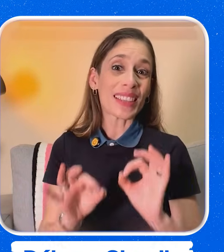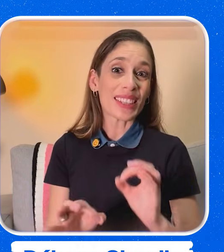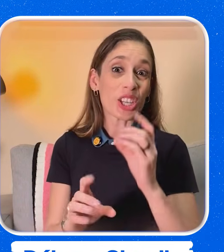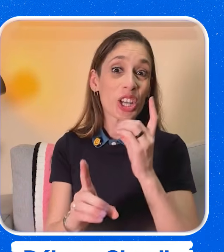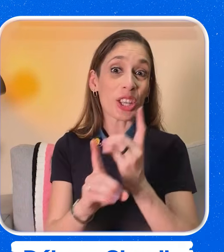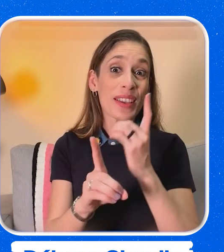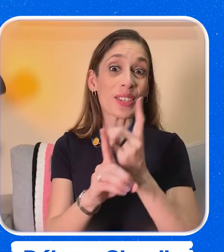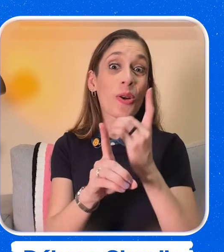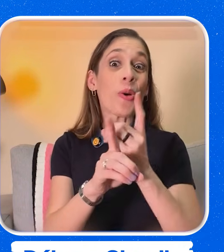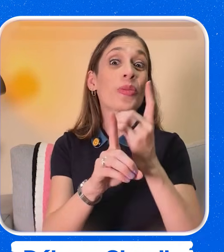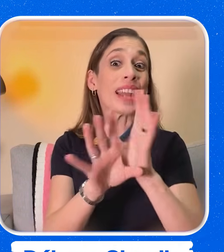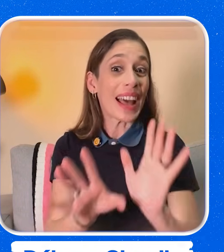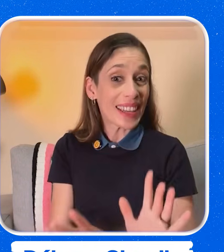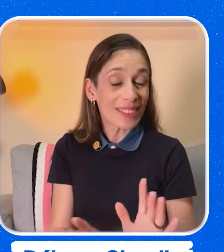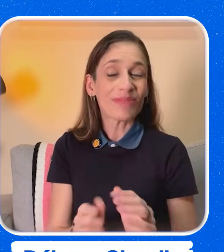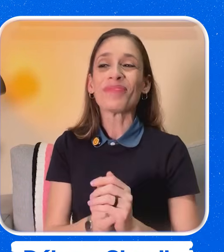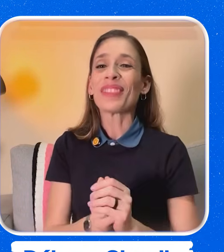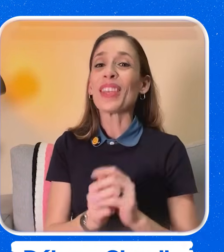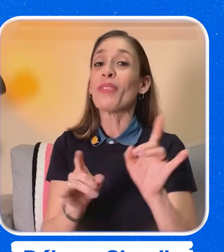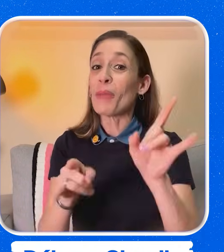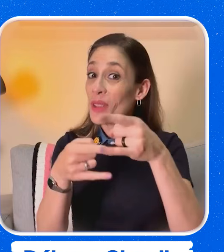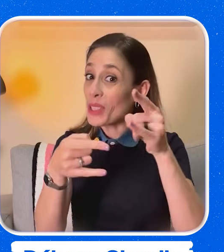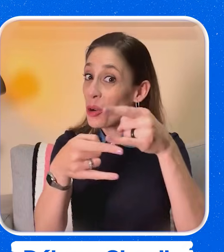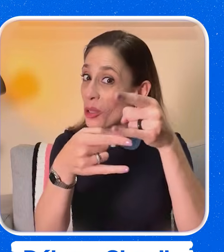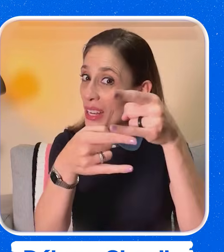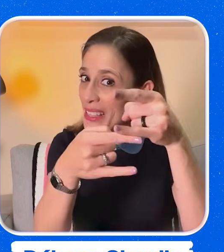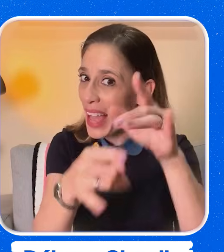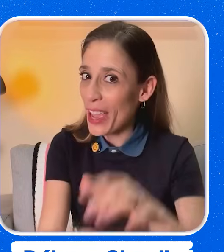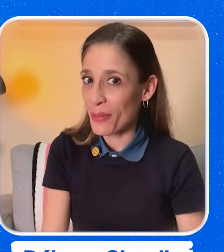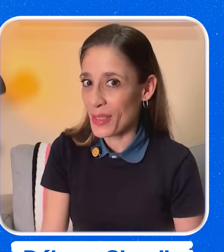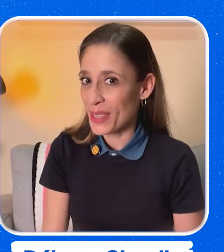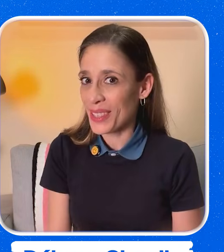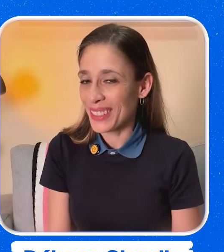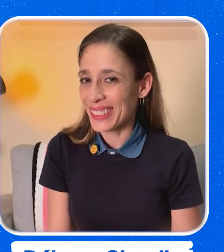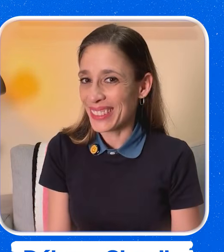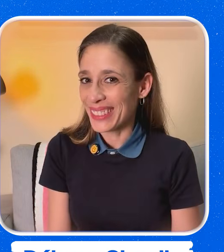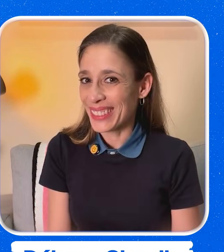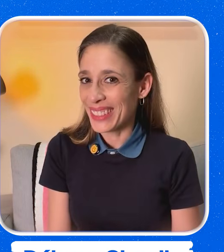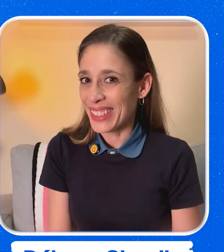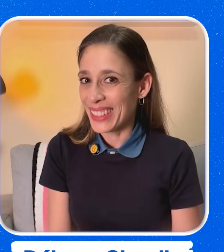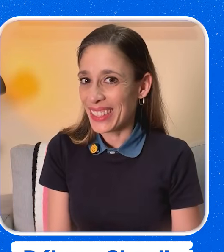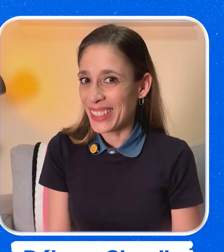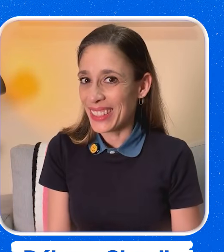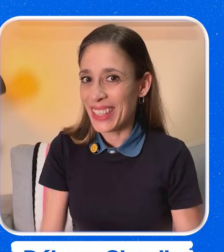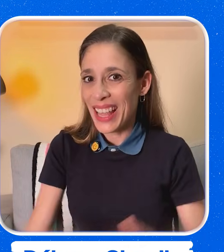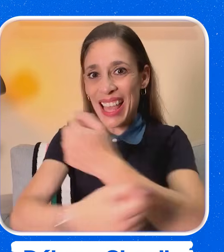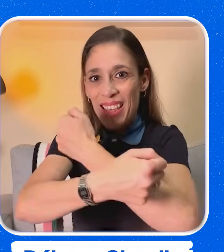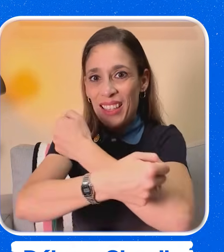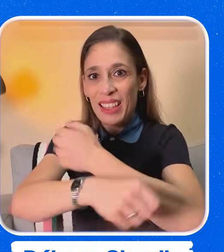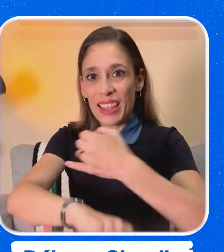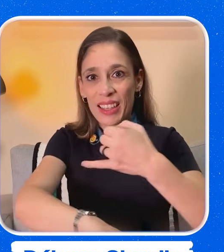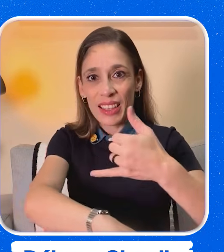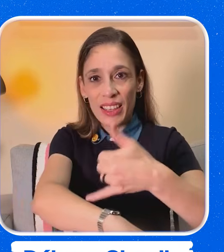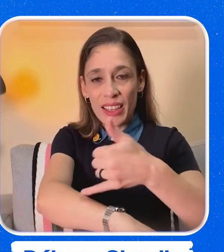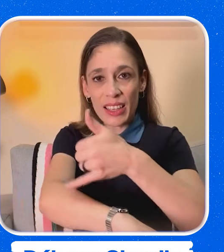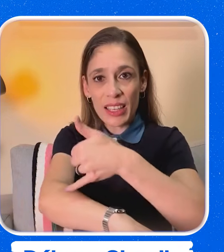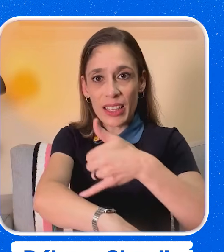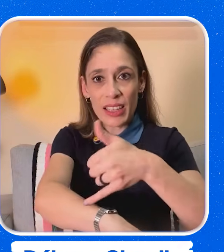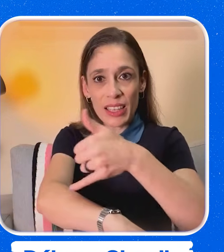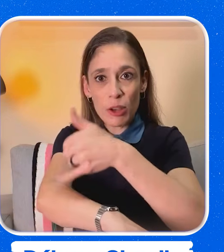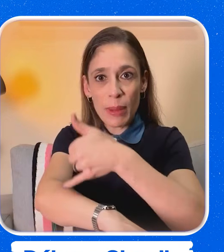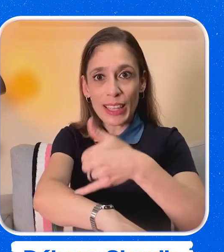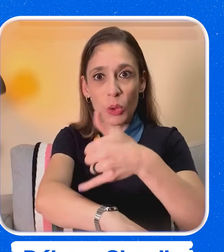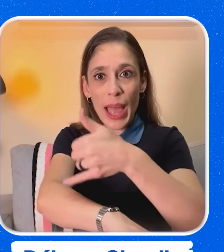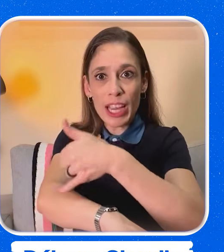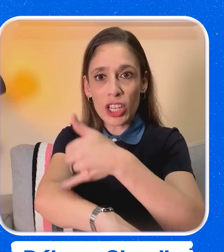com certeza a gente ainda vai se encontrar Eu, e vamos fazer outras eu lives. quero te dar um abraço. Tantos anos,